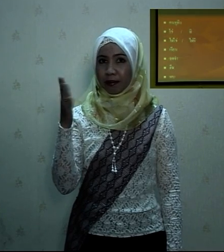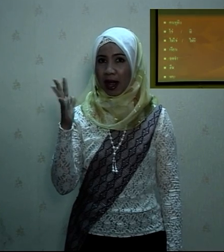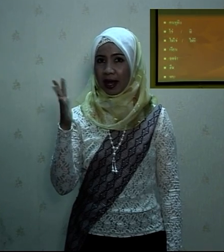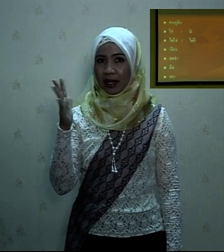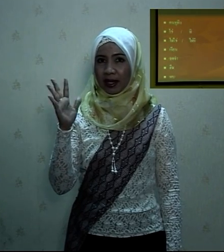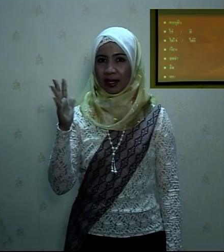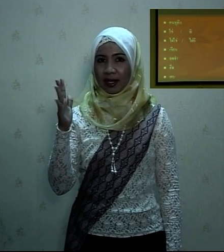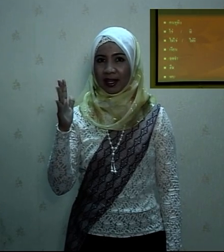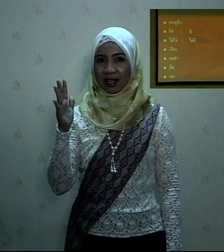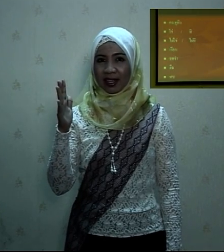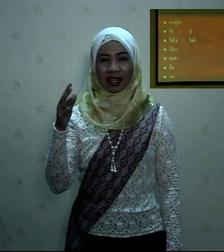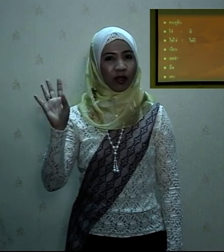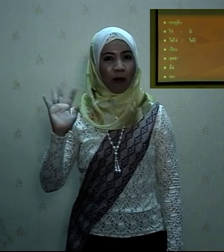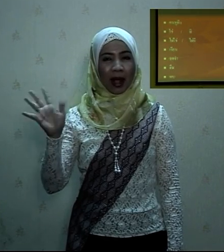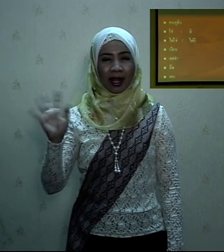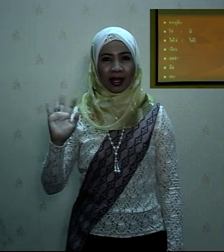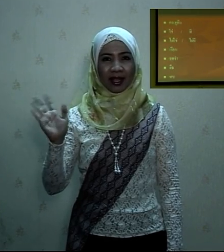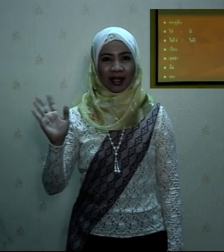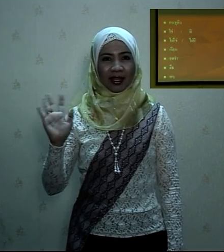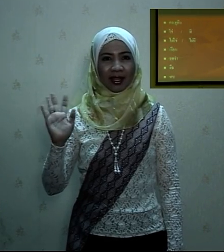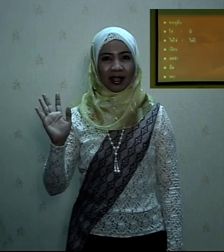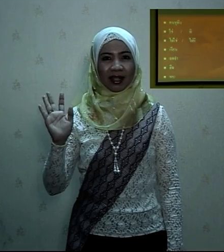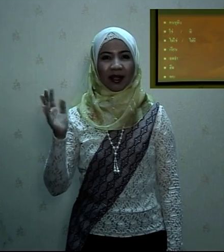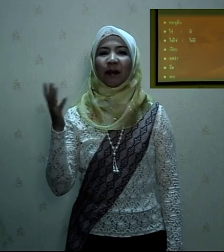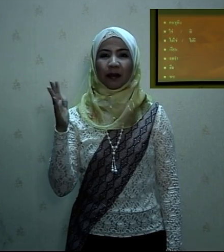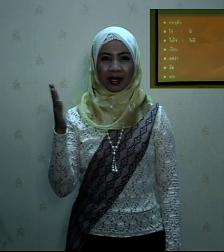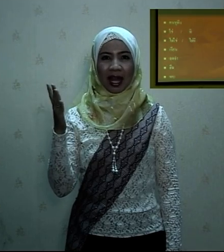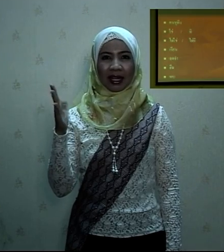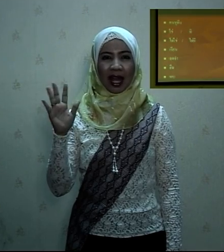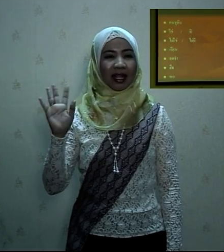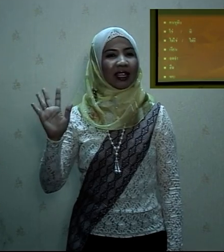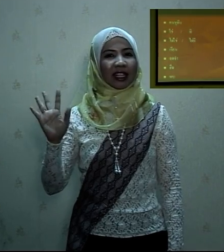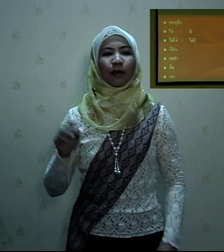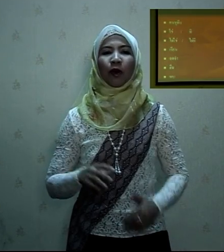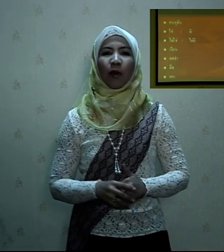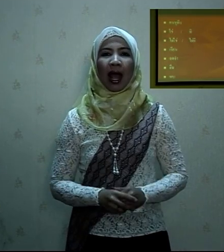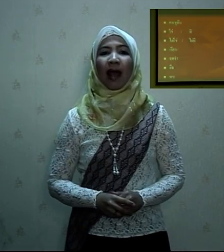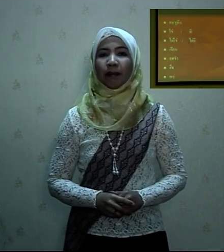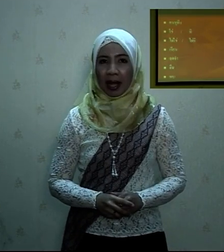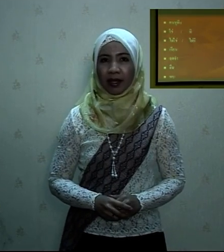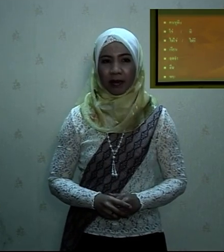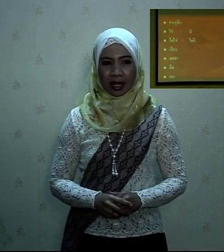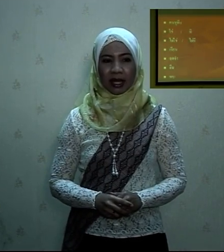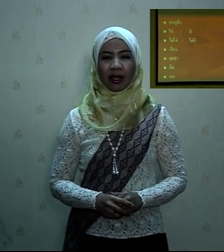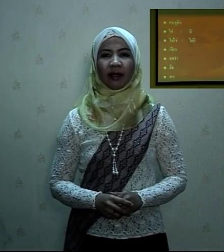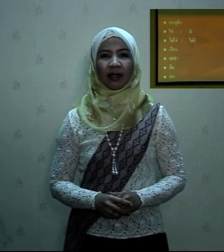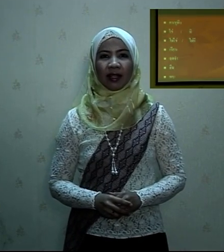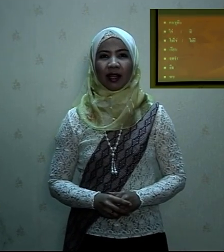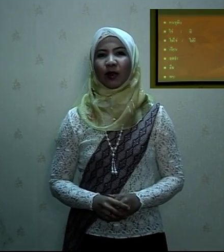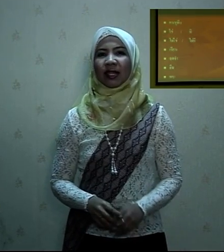ไม่หรือว่าไม่เหมือนกันนะคะแต่ถ้าพูดคำว่าไม่มีเราจะใช้